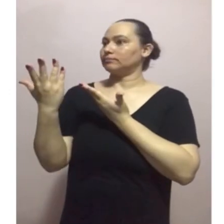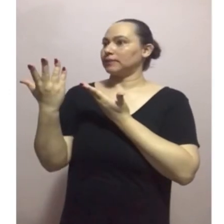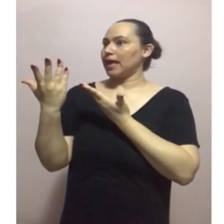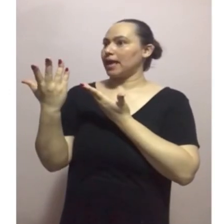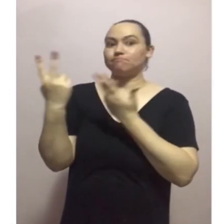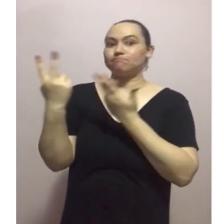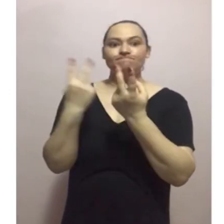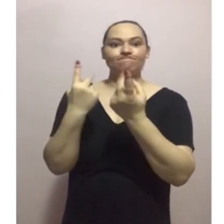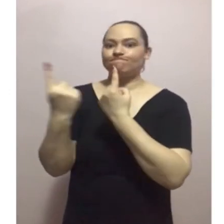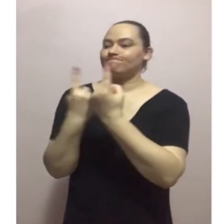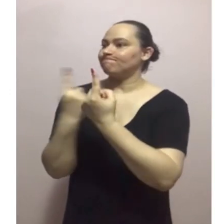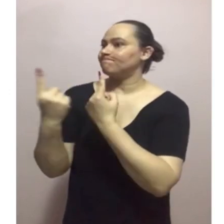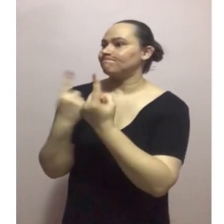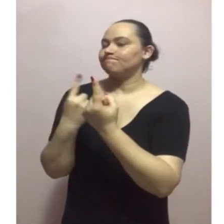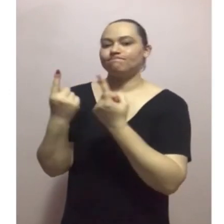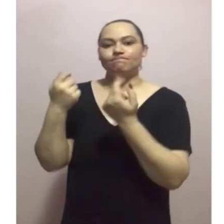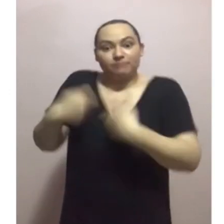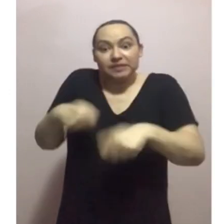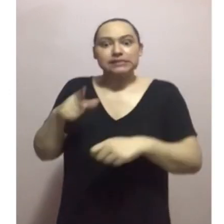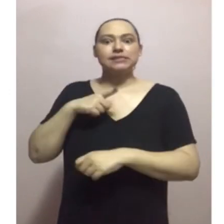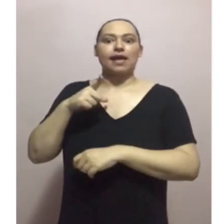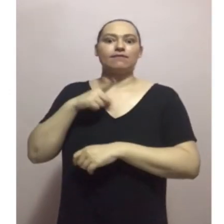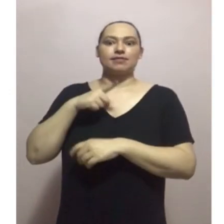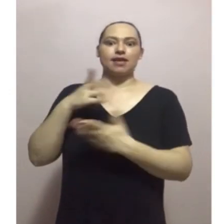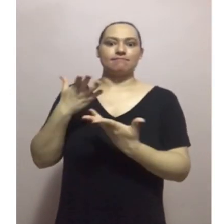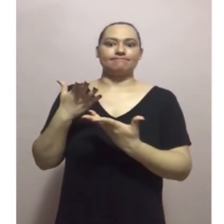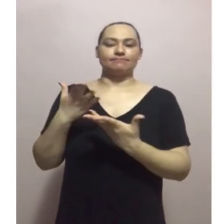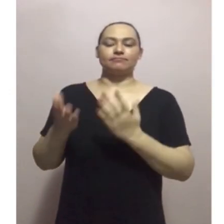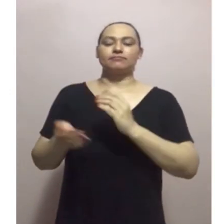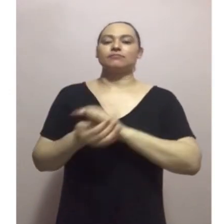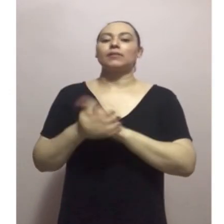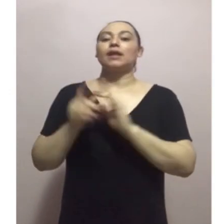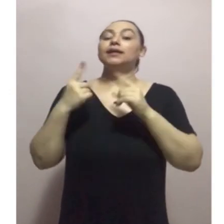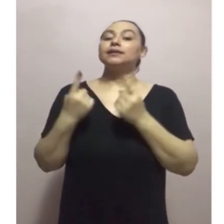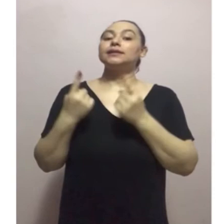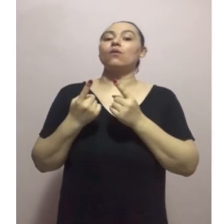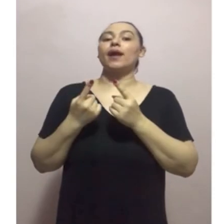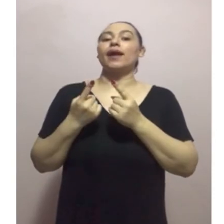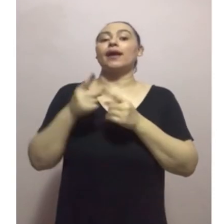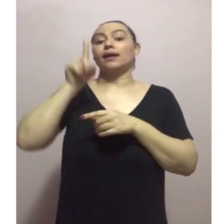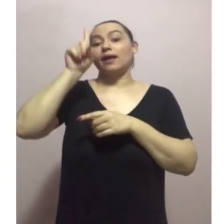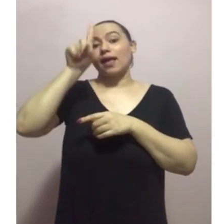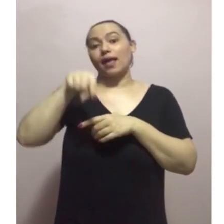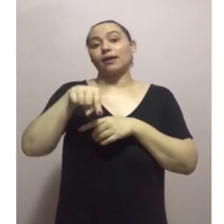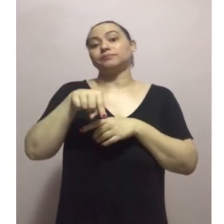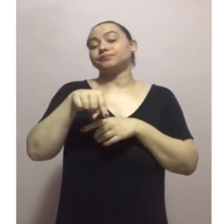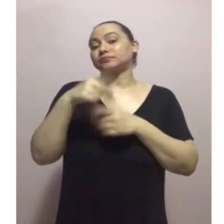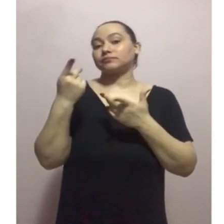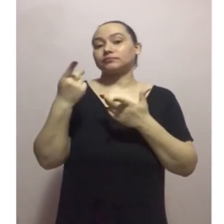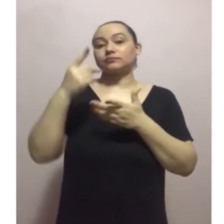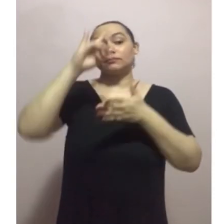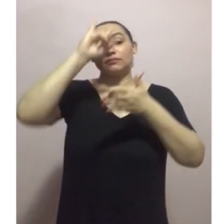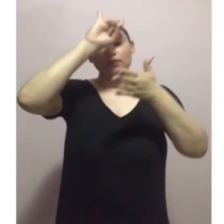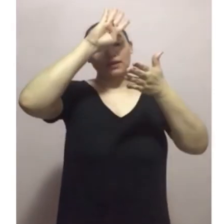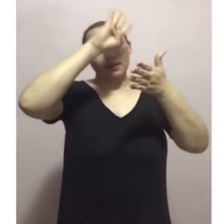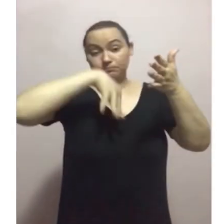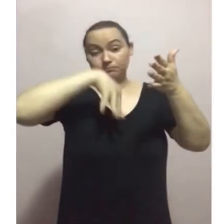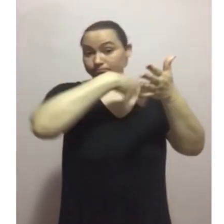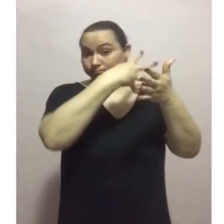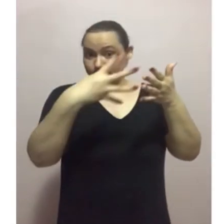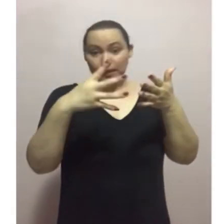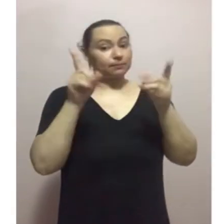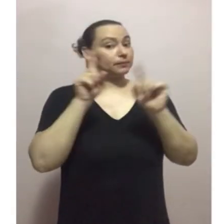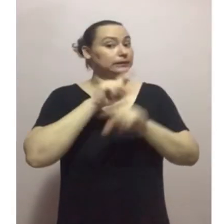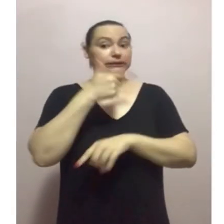casa deles todas, né, com a direção de arte do Marcinho, era uma coisa que, na planilha